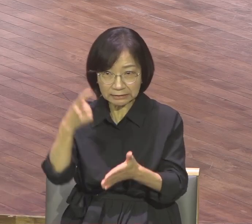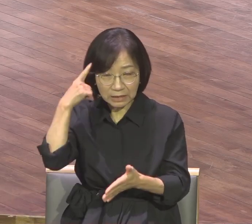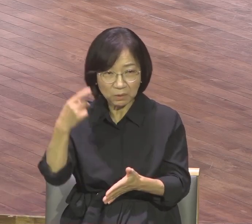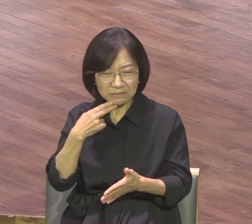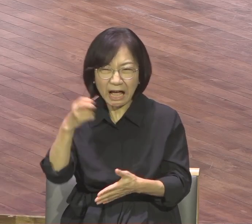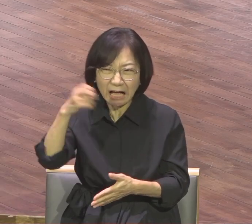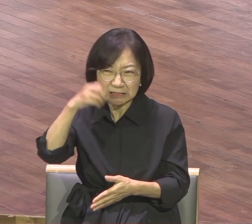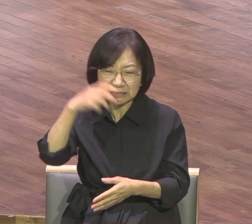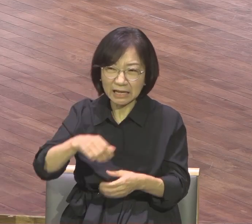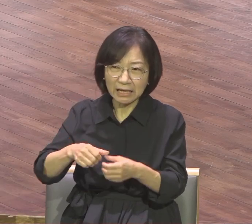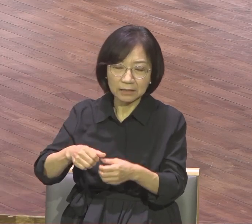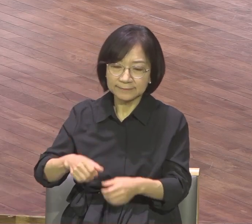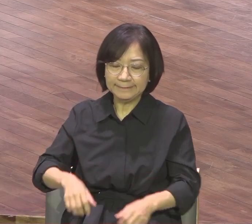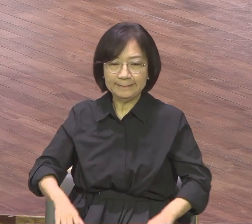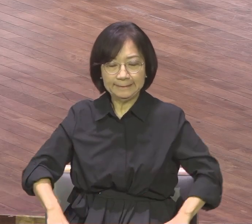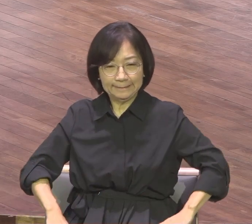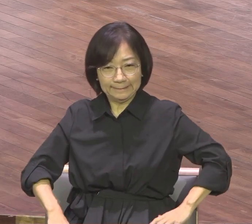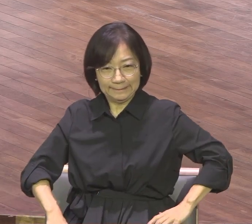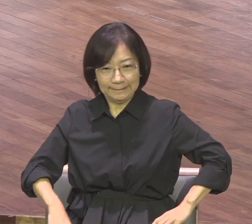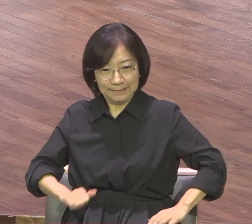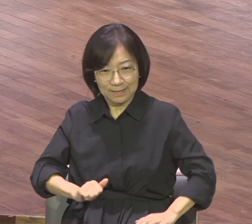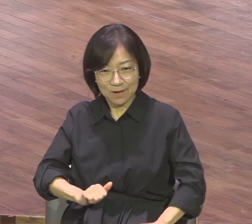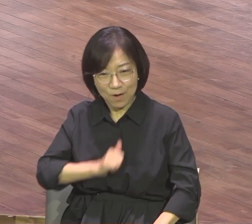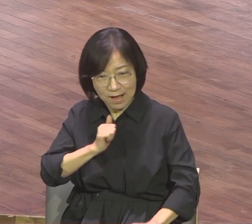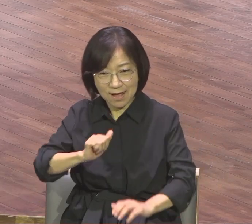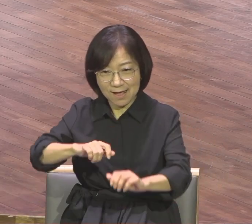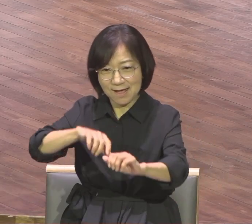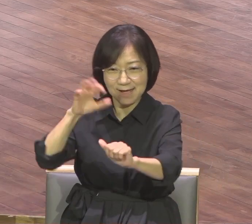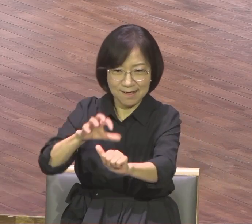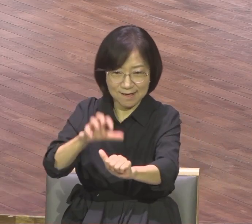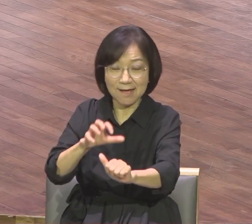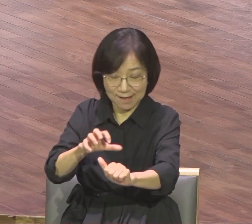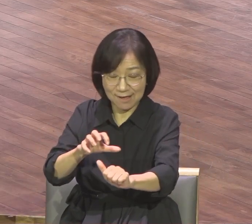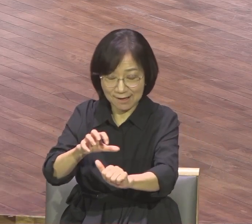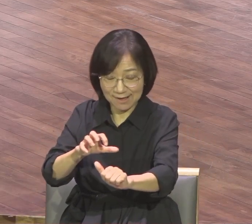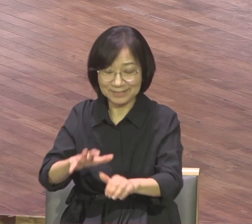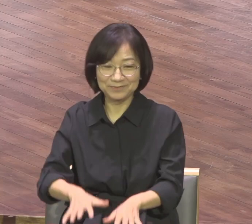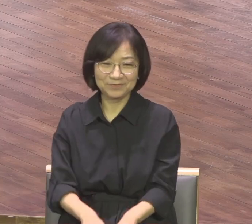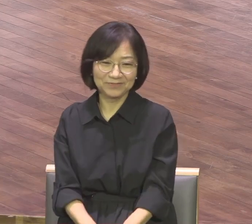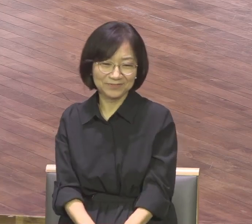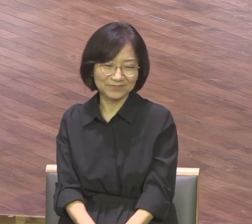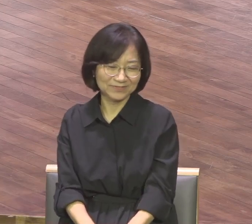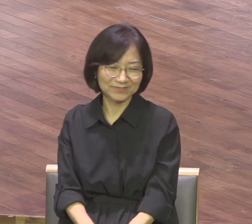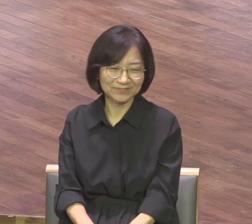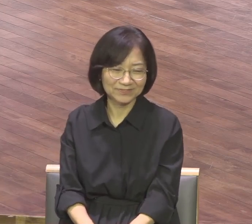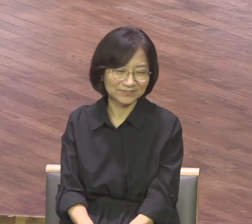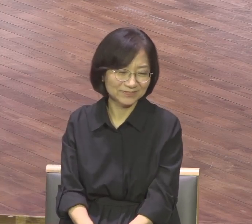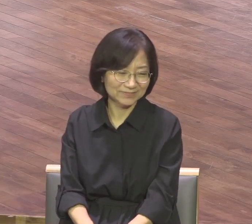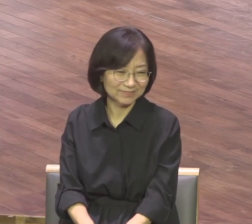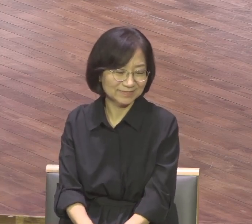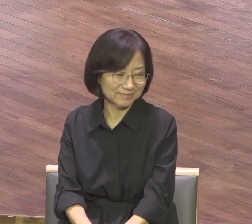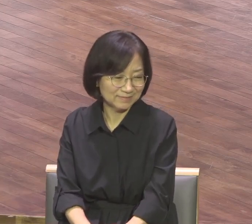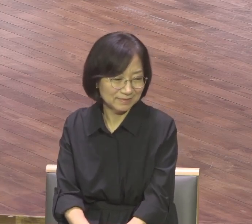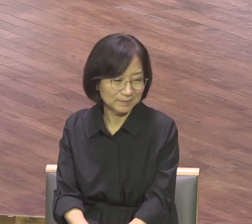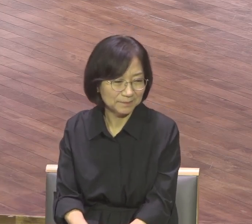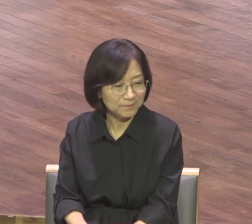우리가 어떤 자세를 가지고 사느냐 그 결과는요 하늘 땅 차이.